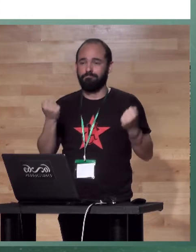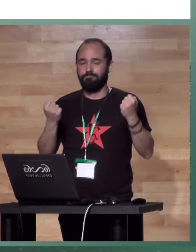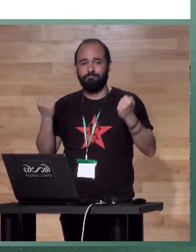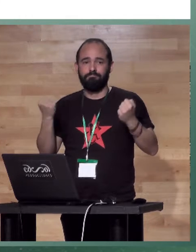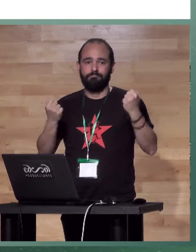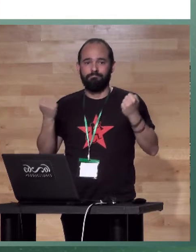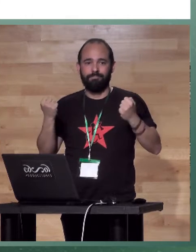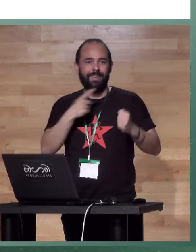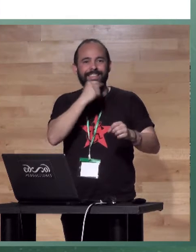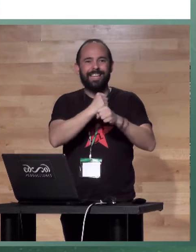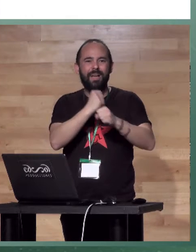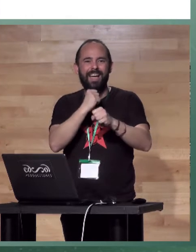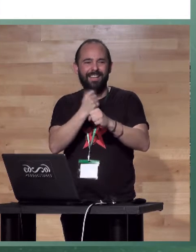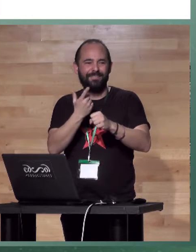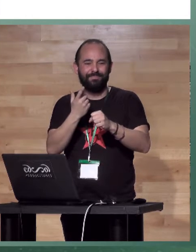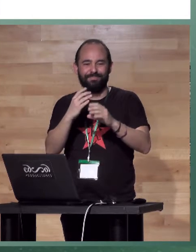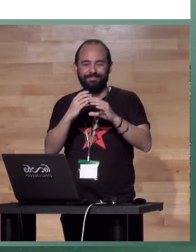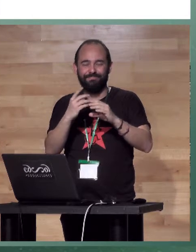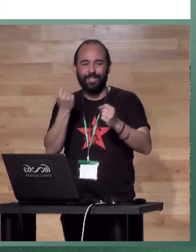¿Es un hombre volviendo a casa en un coche?